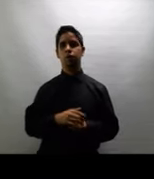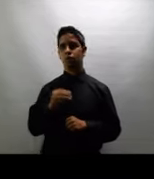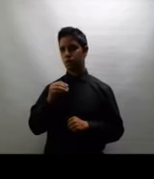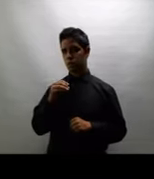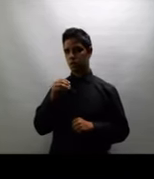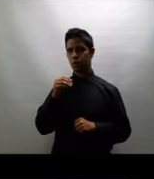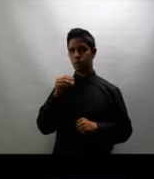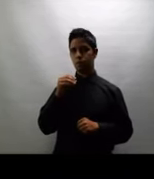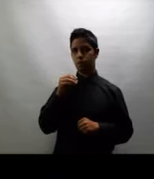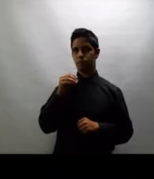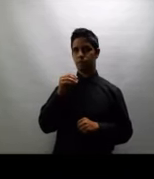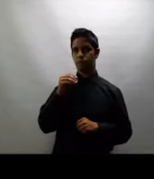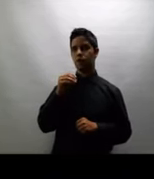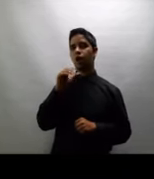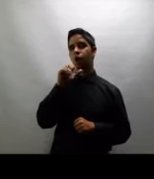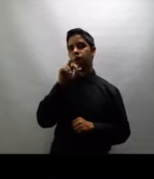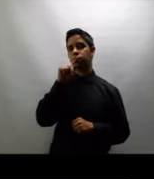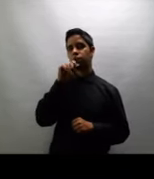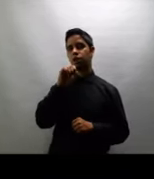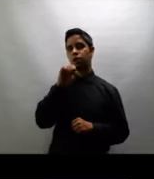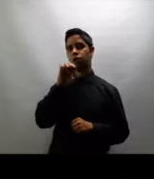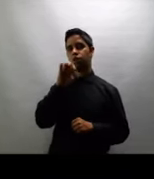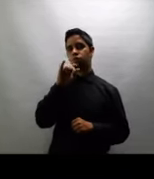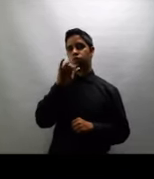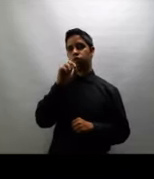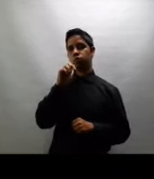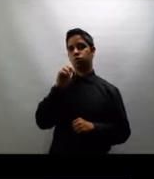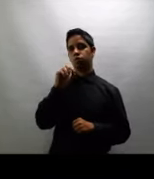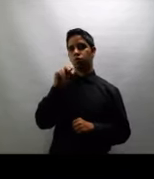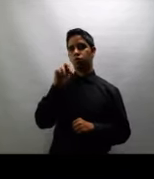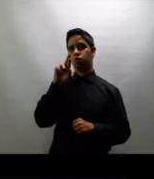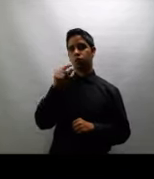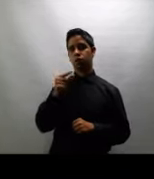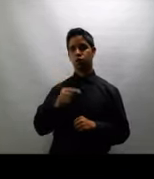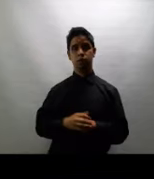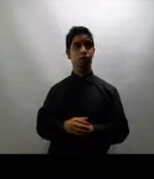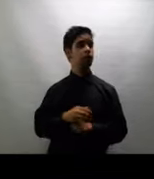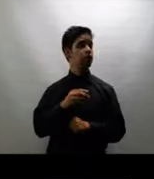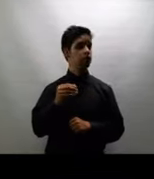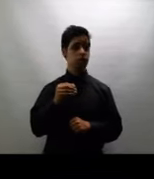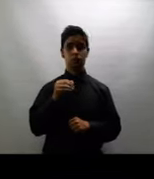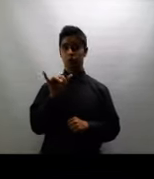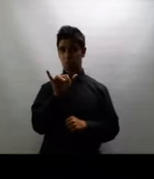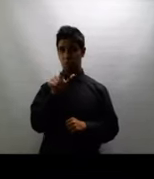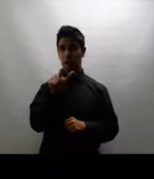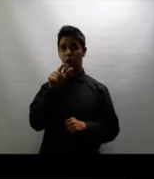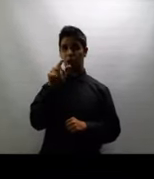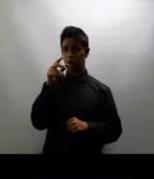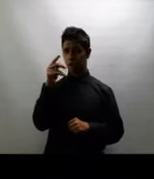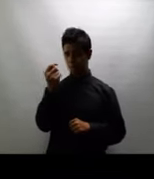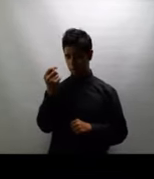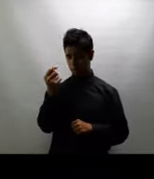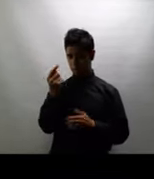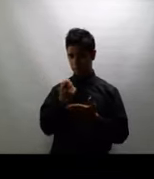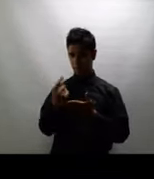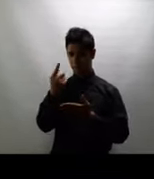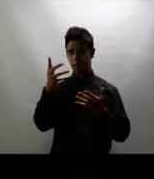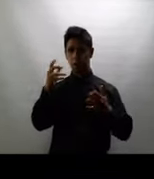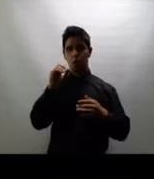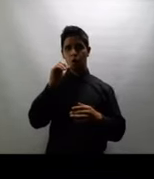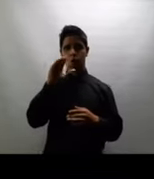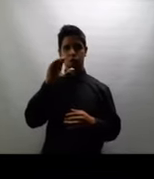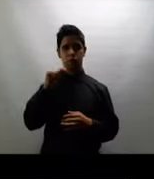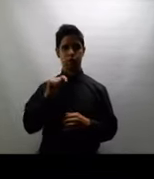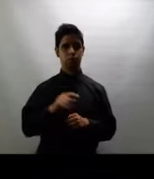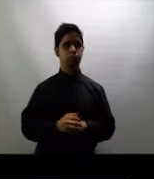y artefusión.org. Estaba esperando a ver si salía, pero no salen. Y el martes que viene, que ya estamos en octubre, por eso era un martes